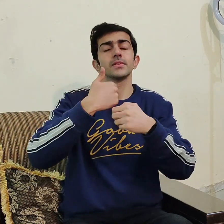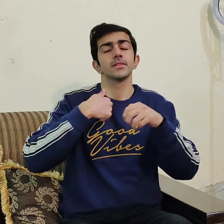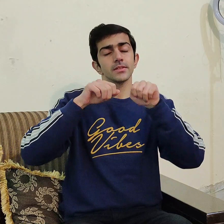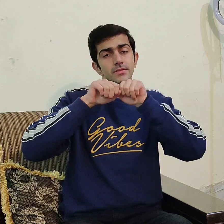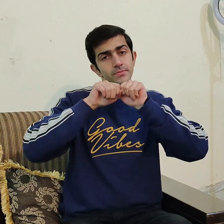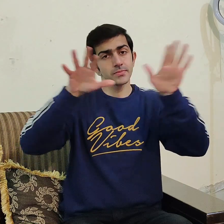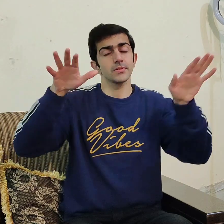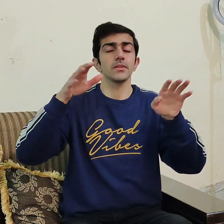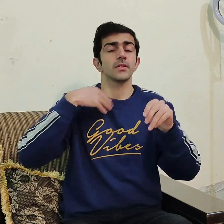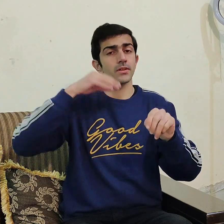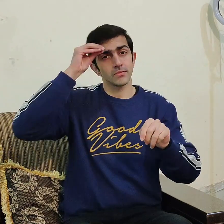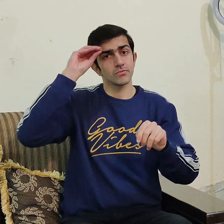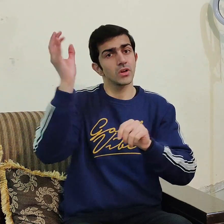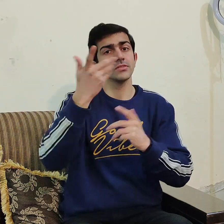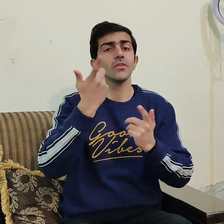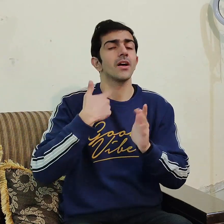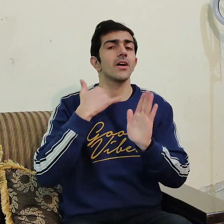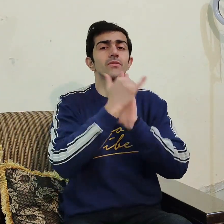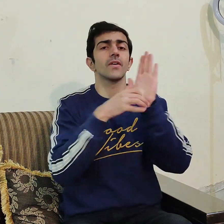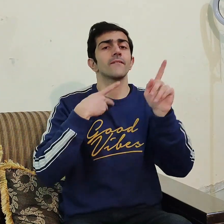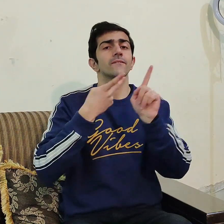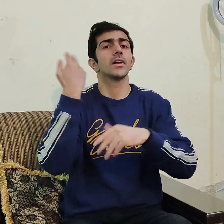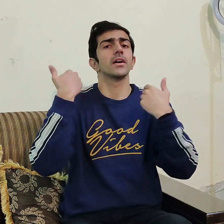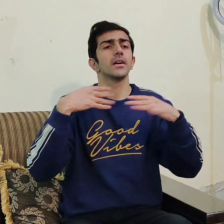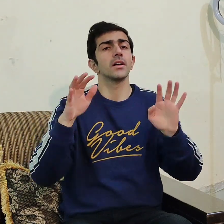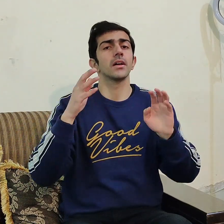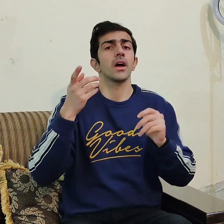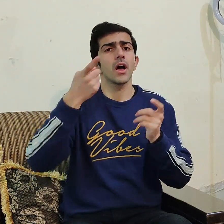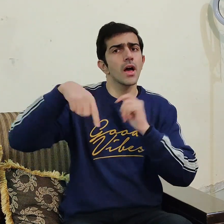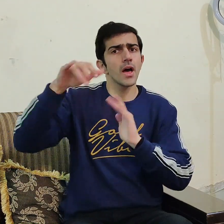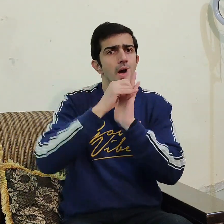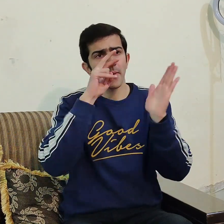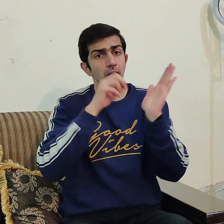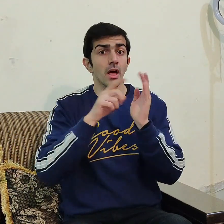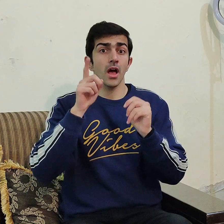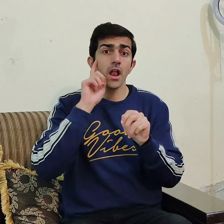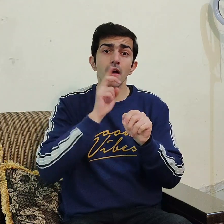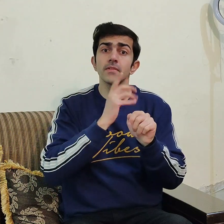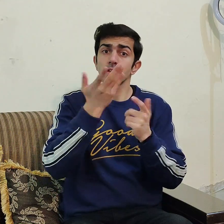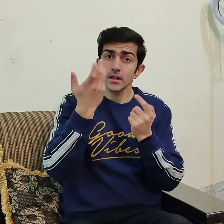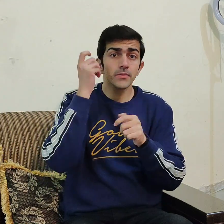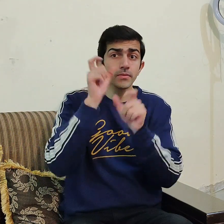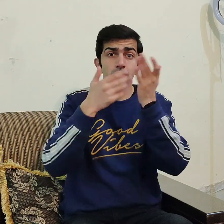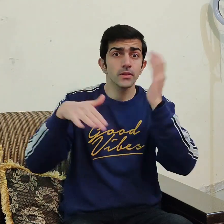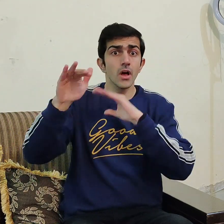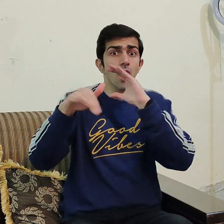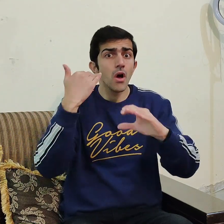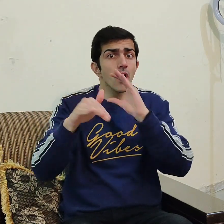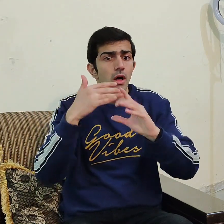मैंने एक वीडियो बनाई, सारे सोशल मीडिया पे शेयर की कि मेरा यूट्यूब चैनल हैक हो गया। सब फ्रेंड्स